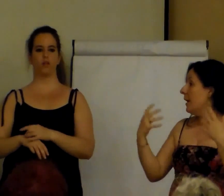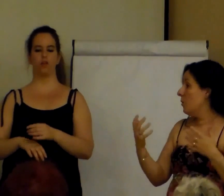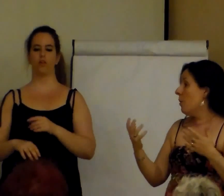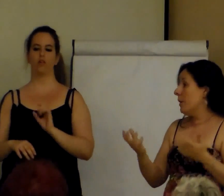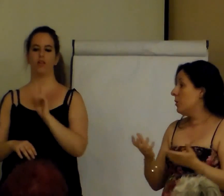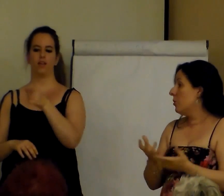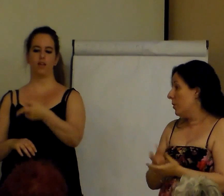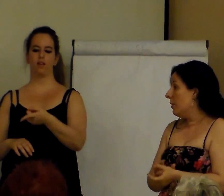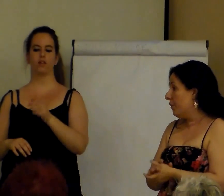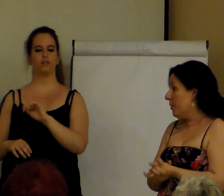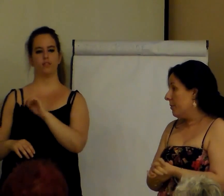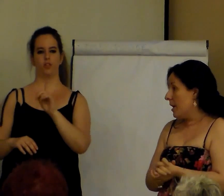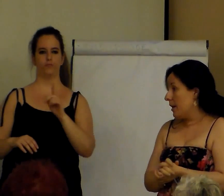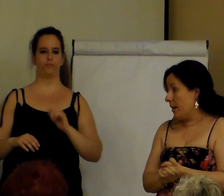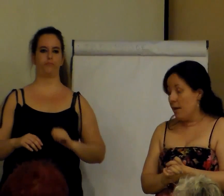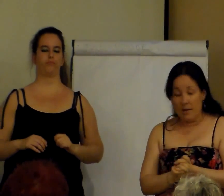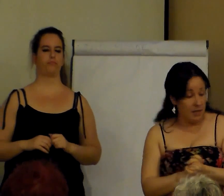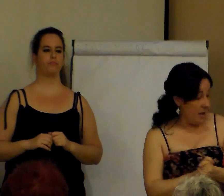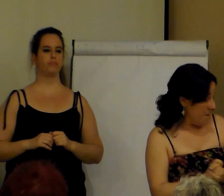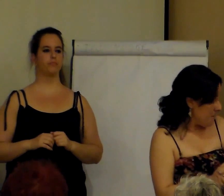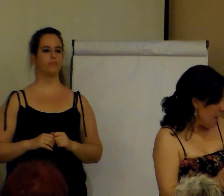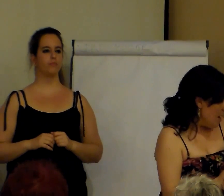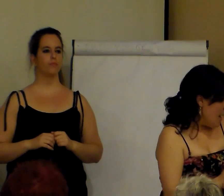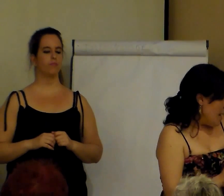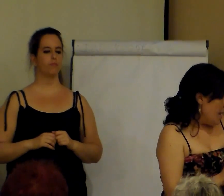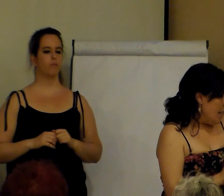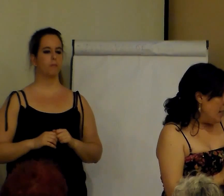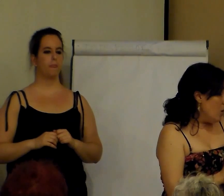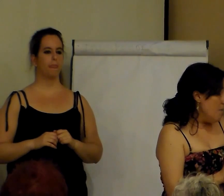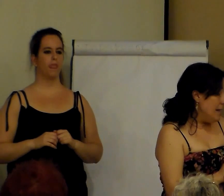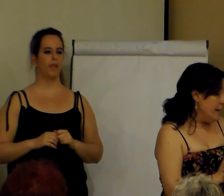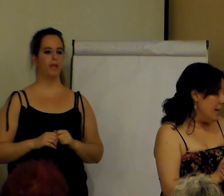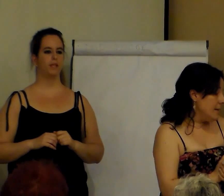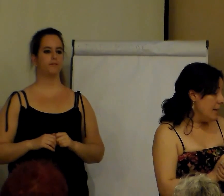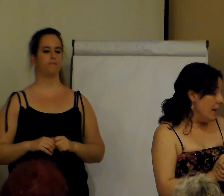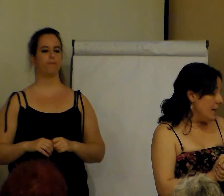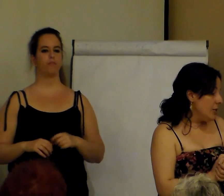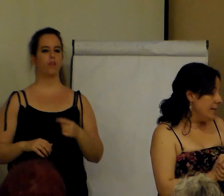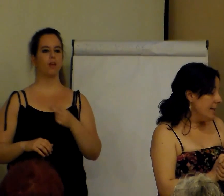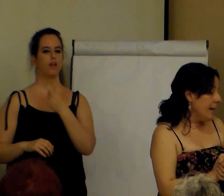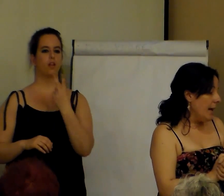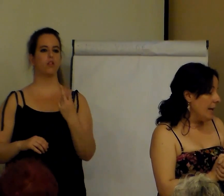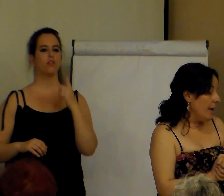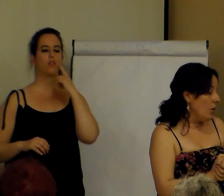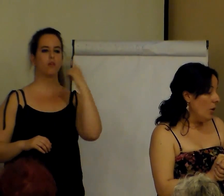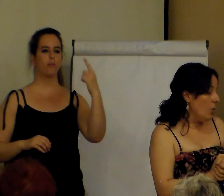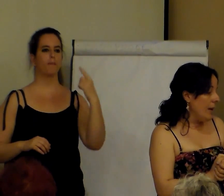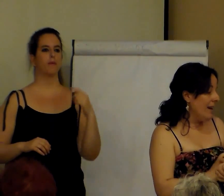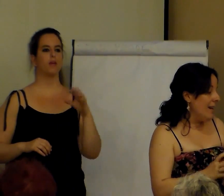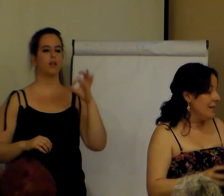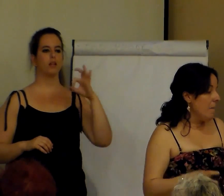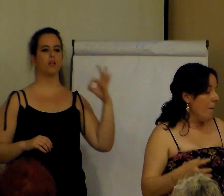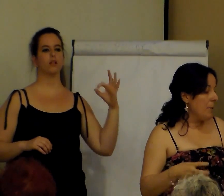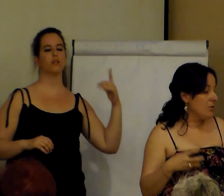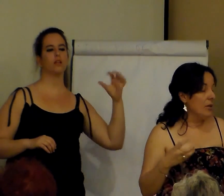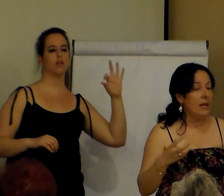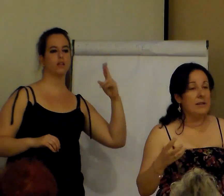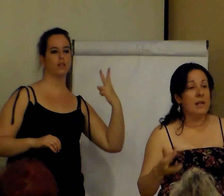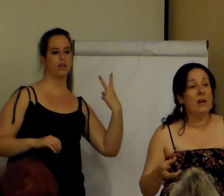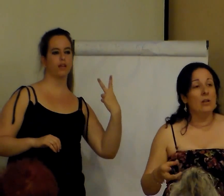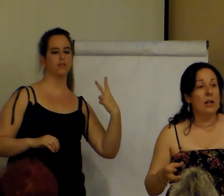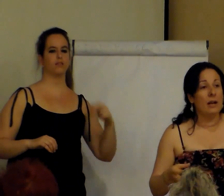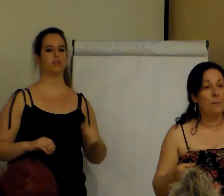un antecedente que en un momento tuvieron fibromialgia, ¿sí? En el 2003, GISEC agregó un análisis